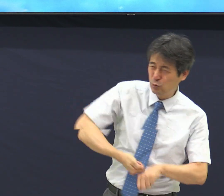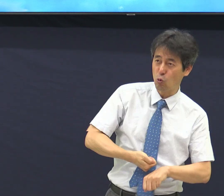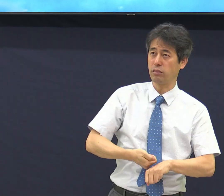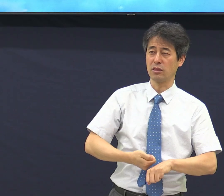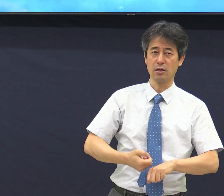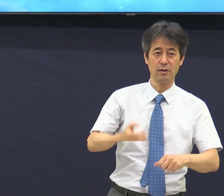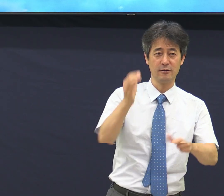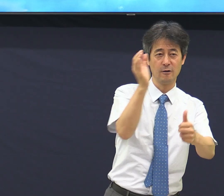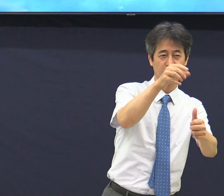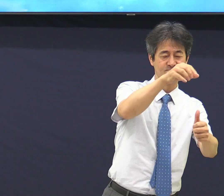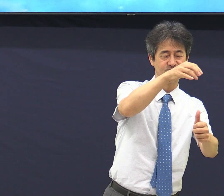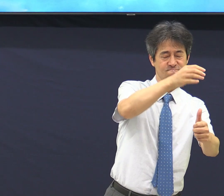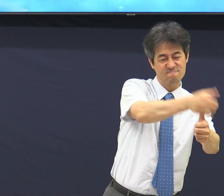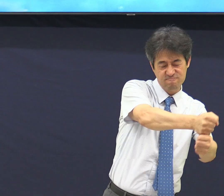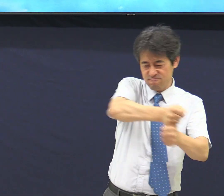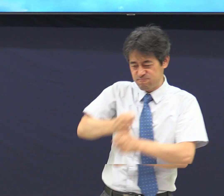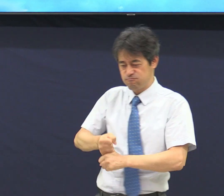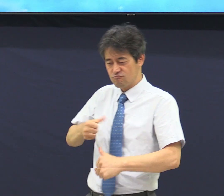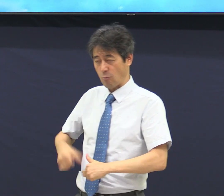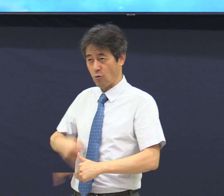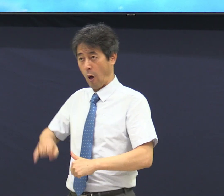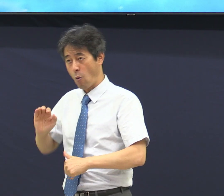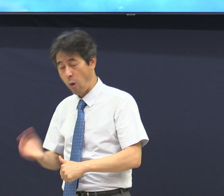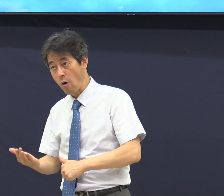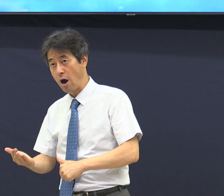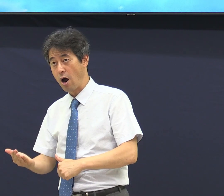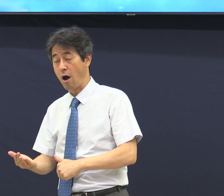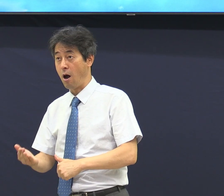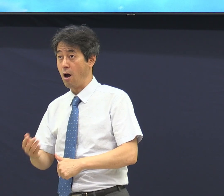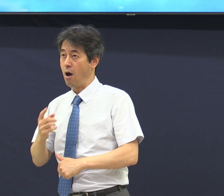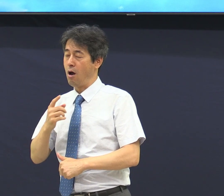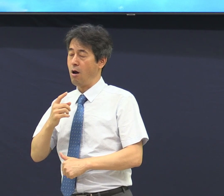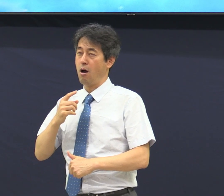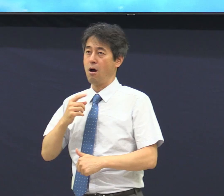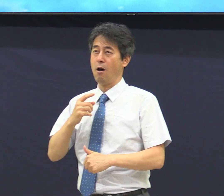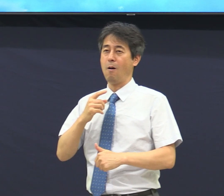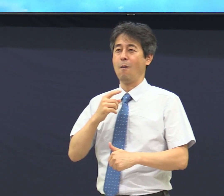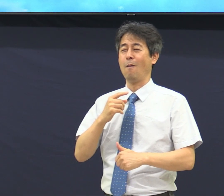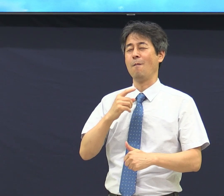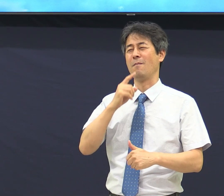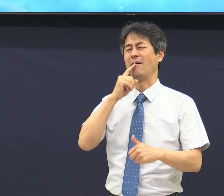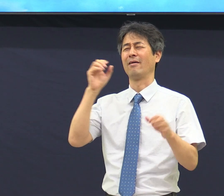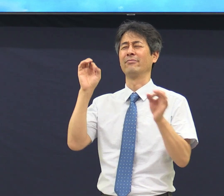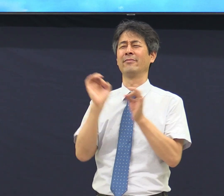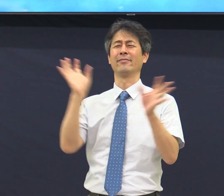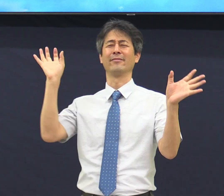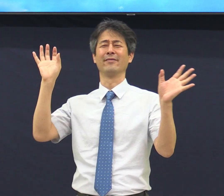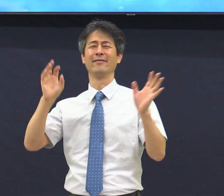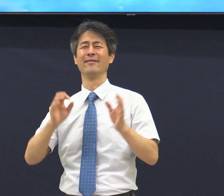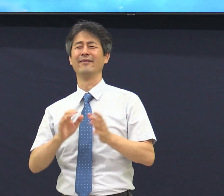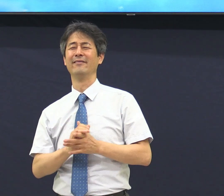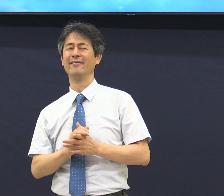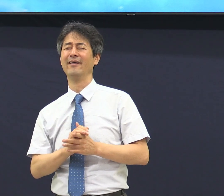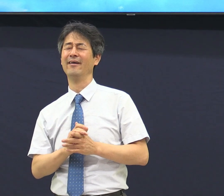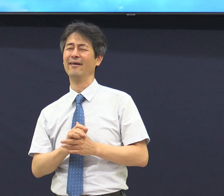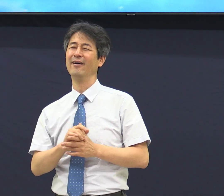행동을 하는 사람을 강권하셔가지고 하나님의 자녀로 삼으신다. 이거는 말이 안